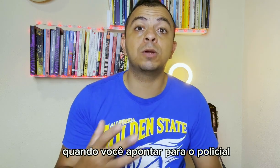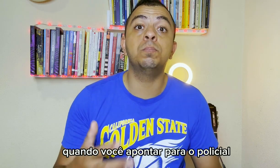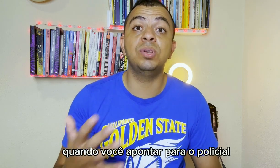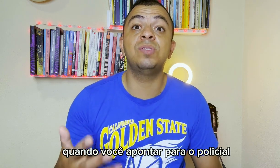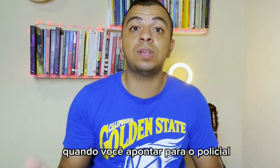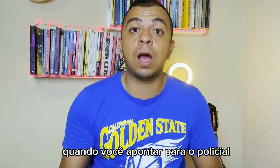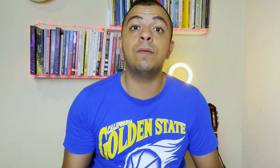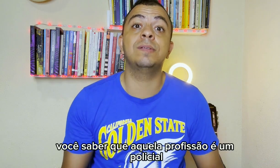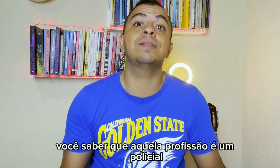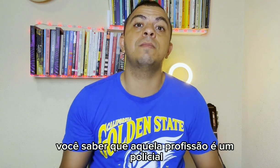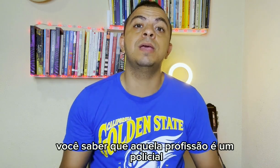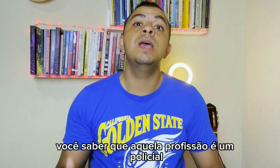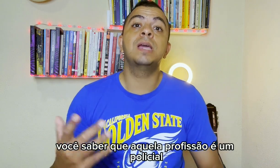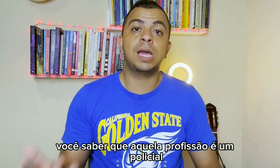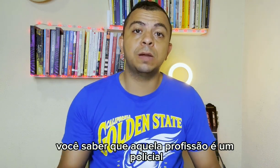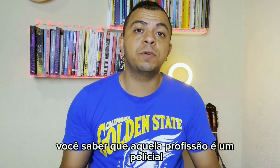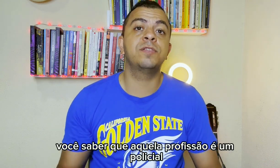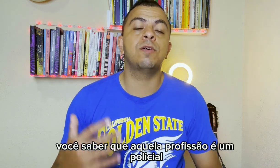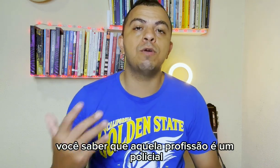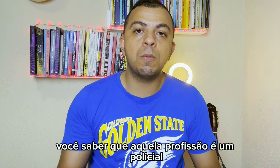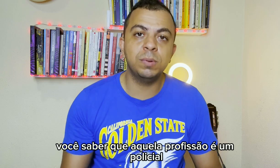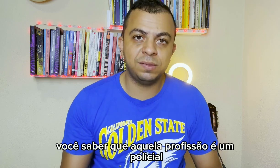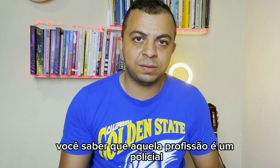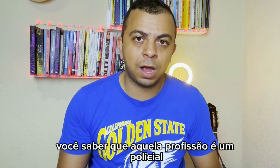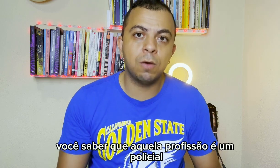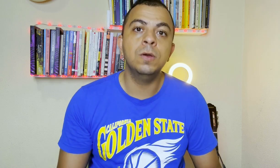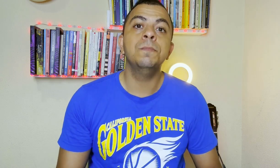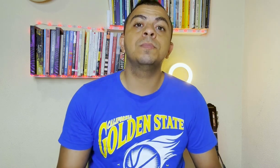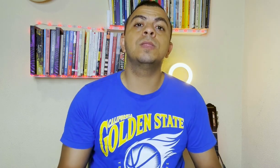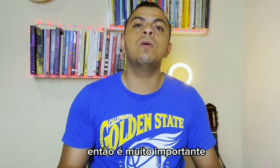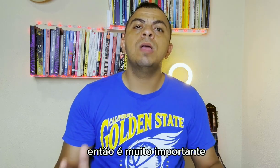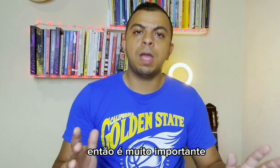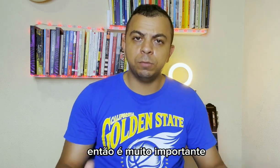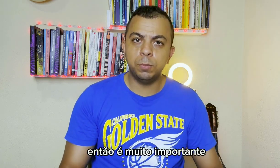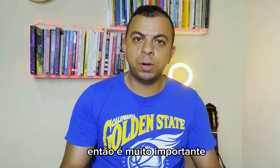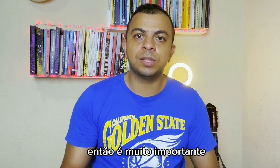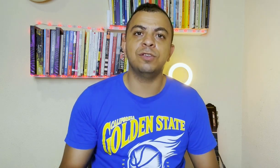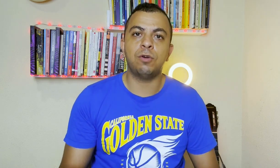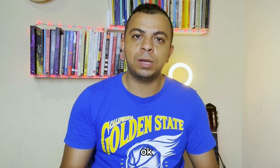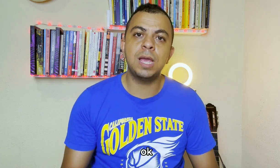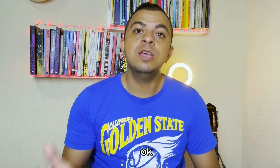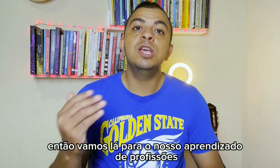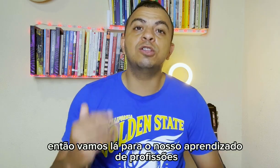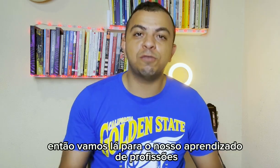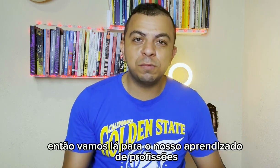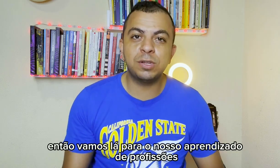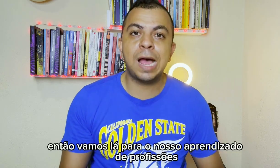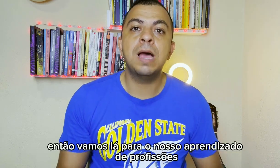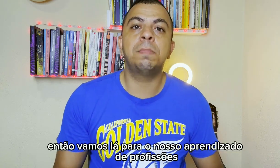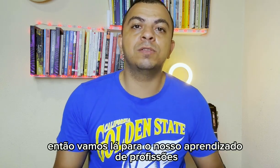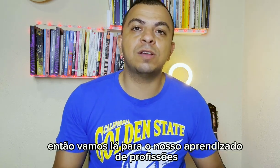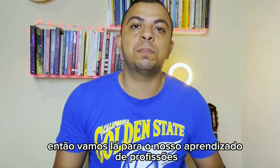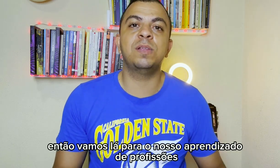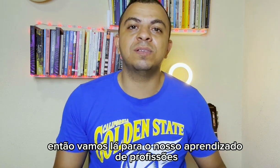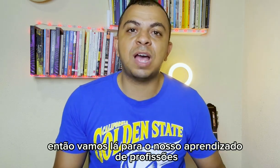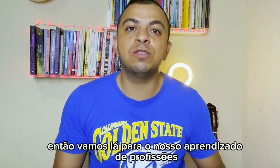o policial, você saber que aquela profissão é um policial. Então, é muito importante, ok? Então, vamos lá para o nosso aprendizado